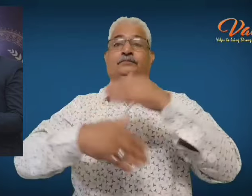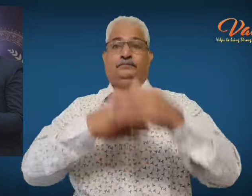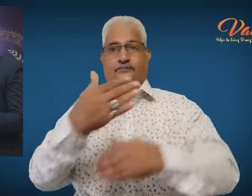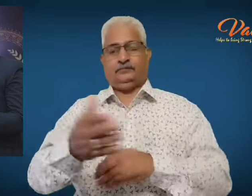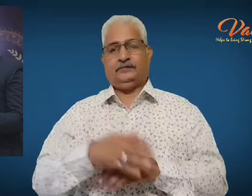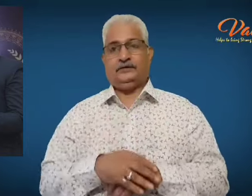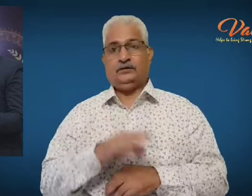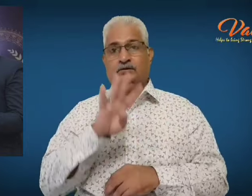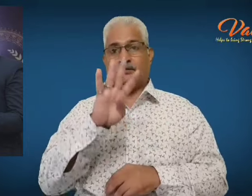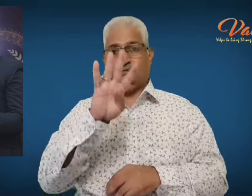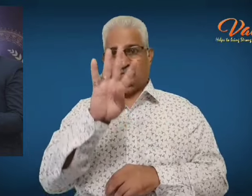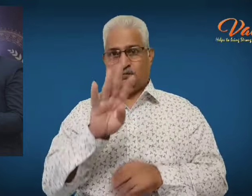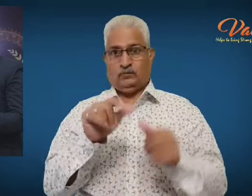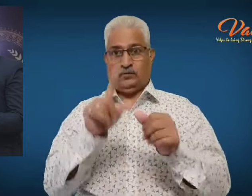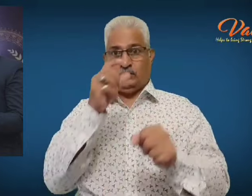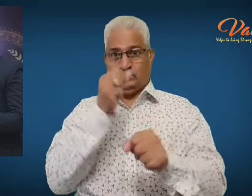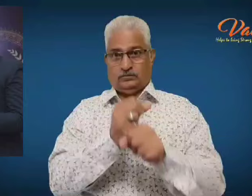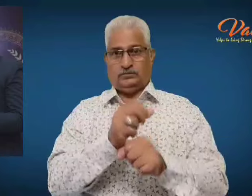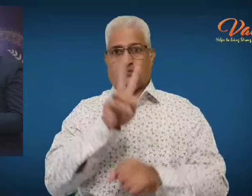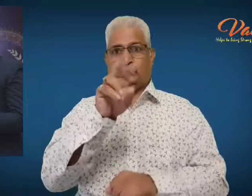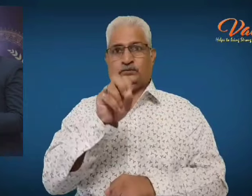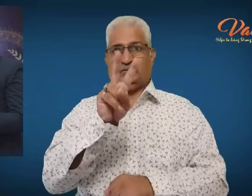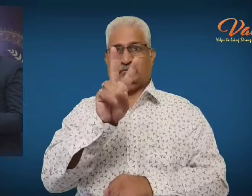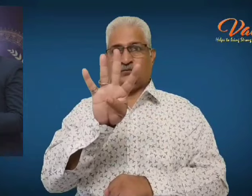को वैदिक की पूरी जानकारी दी जाएगी।